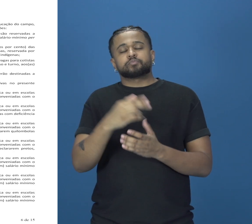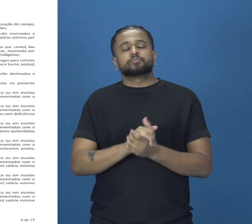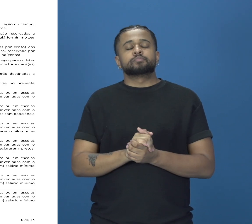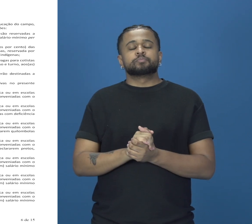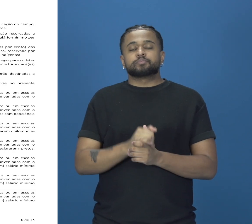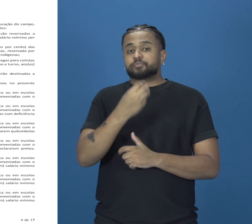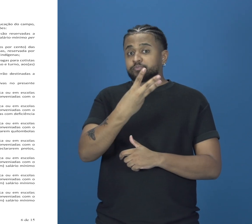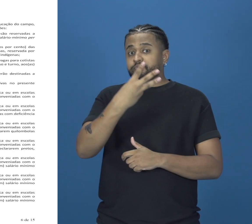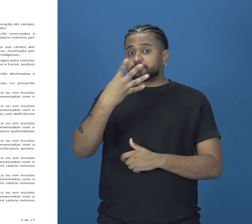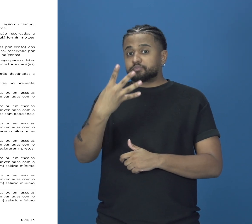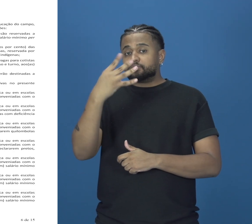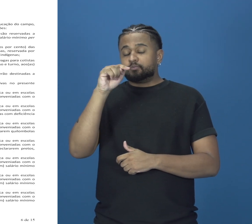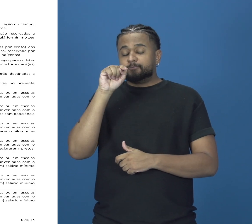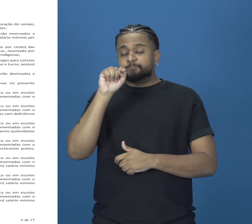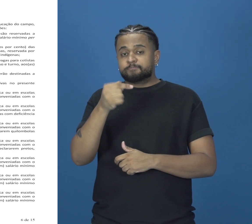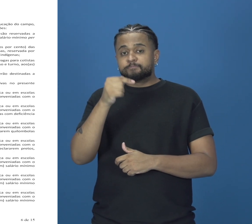6.1.2.